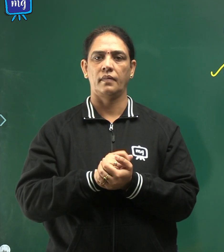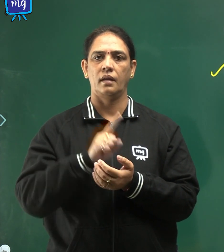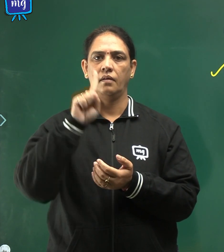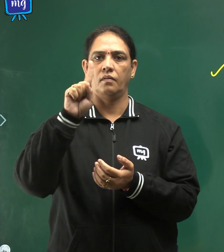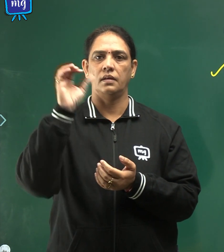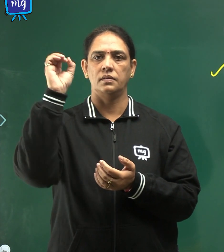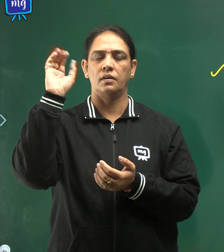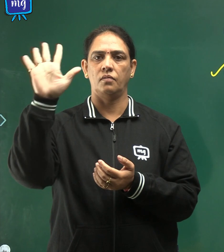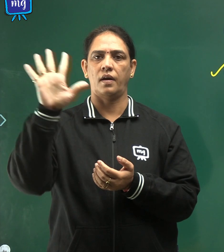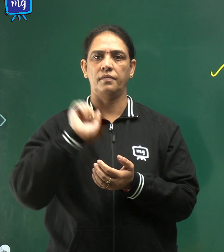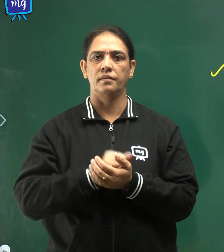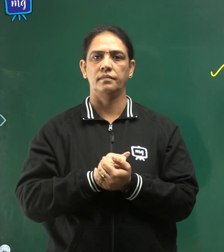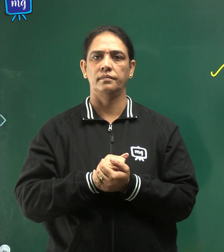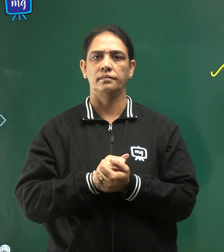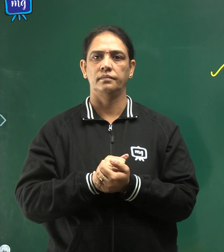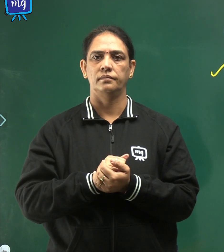105